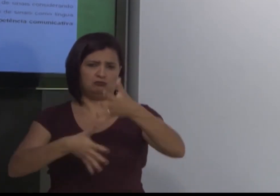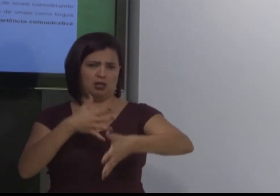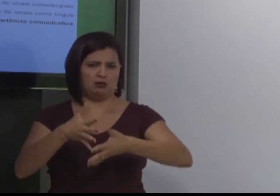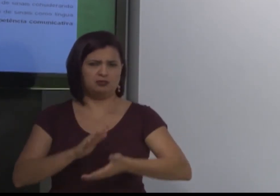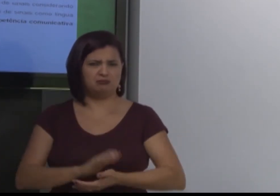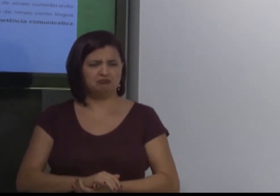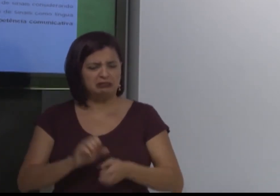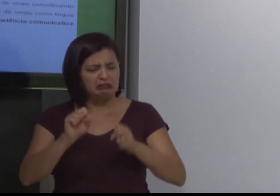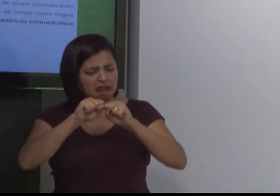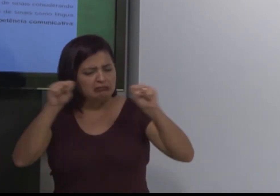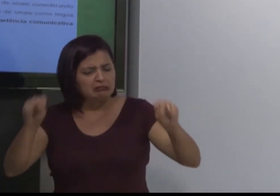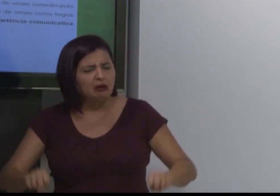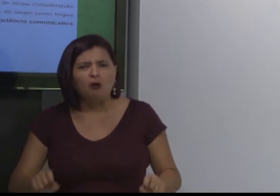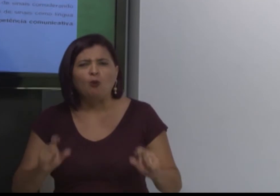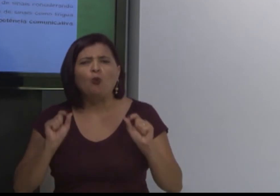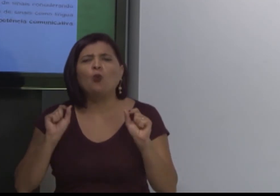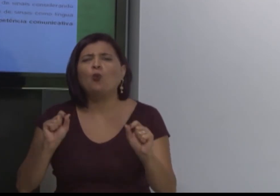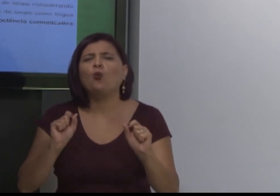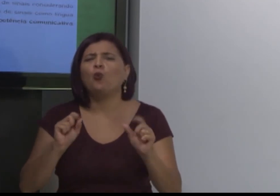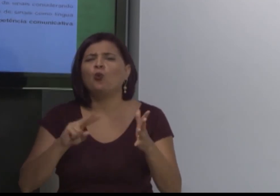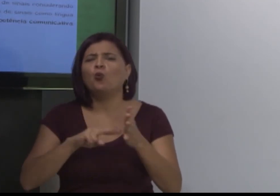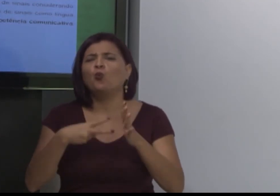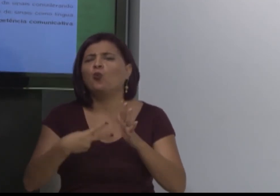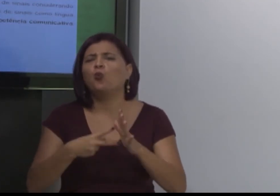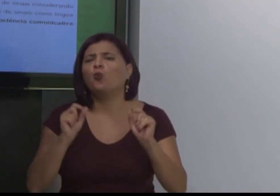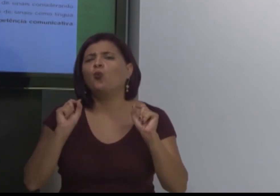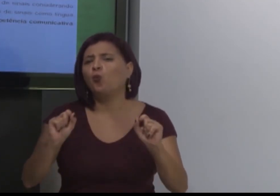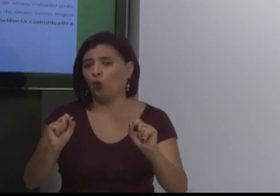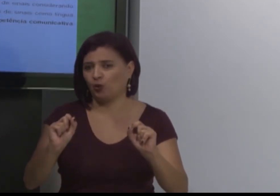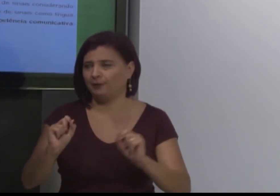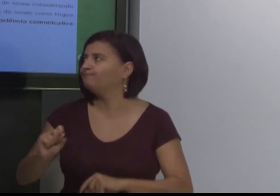Sistematizar o ensino da língua de sinais. E o que significa isso?